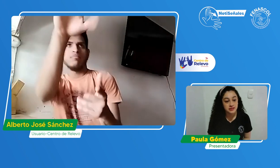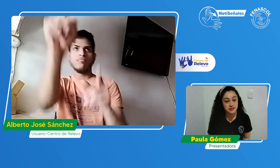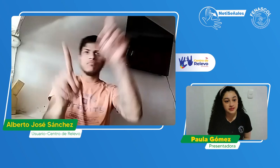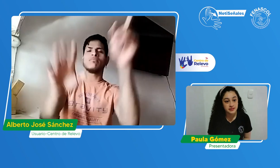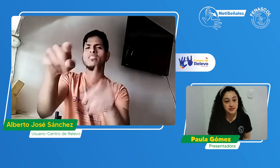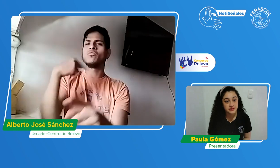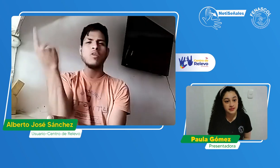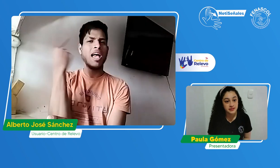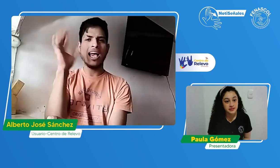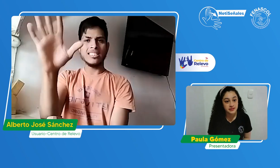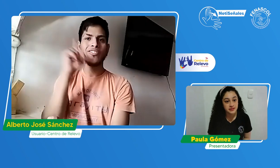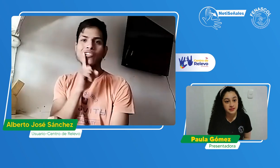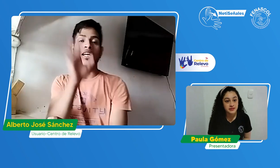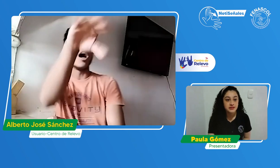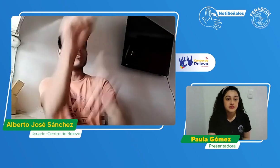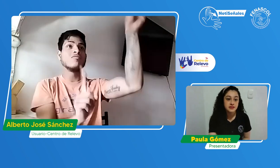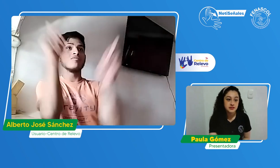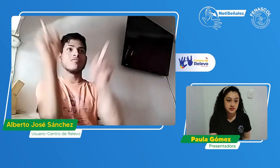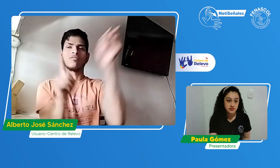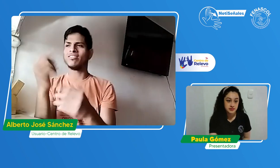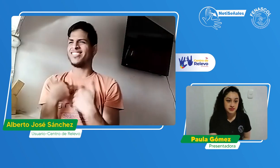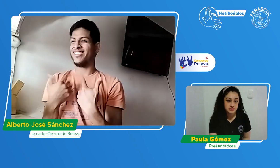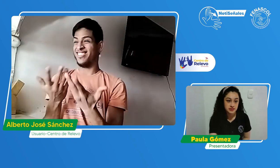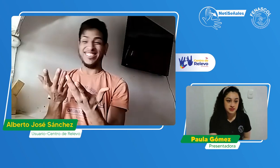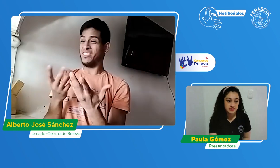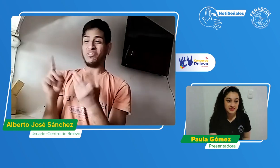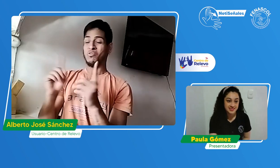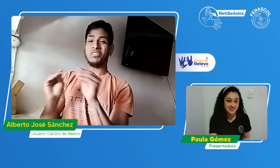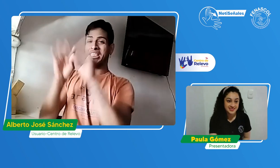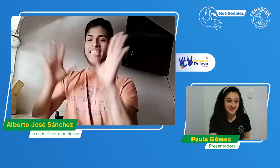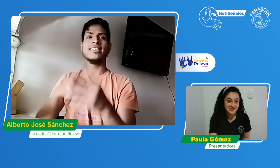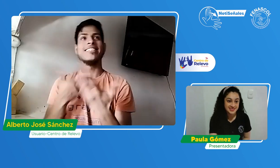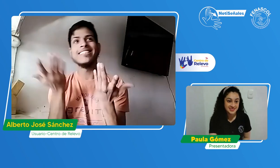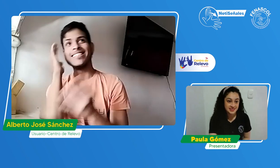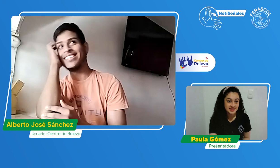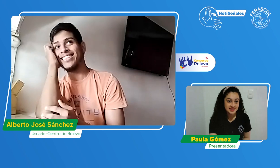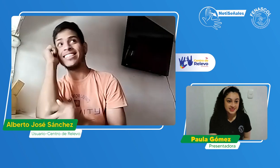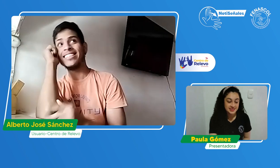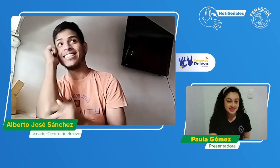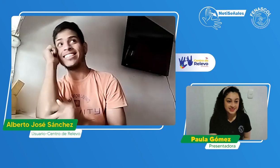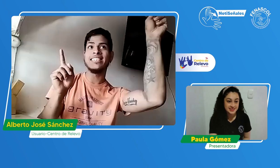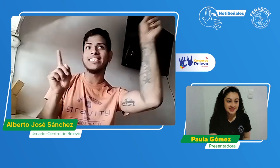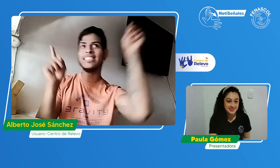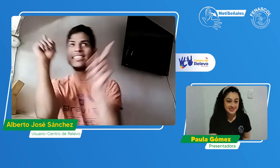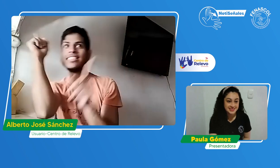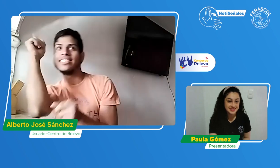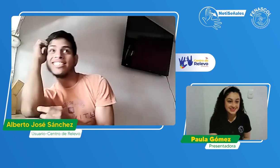muchas veces hacemos códigos comunicativos para que nos entiendan pero no son efectivos